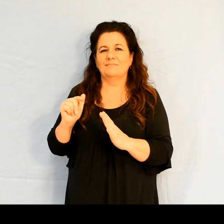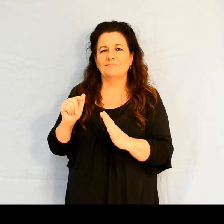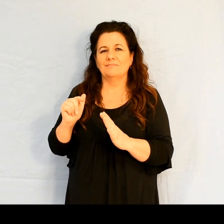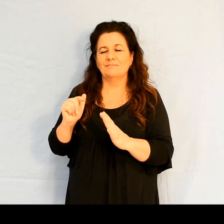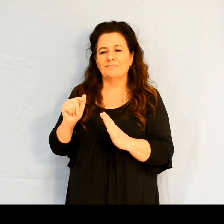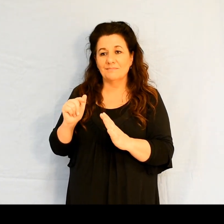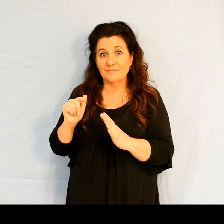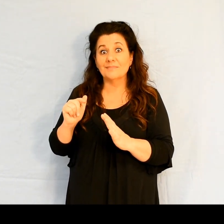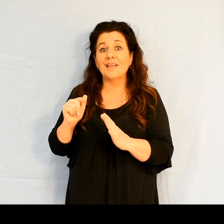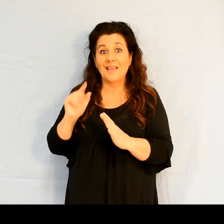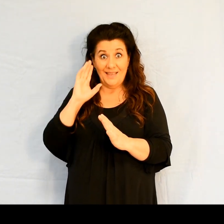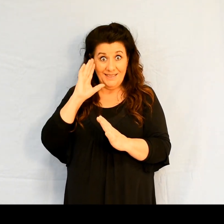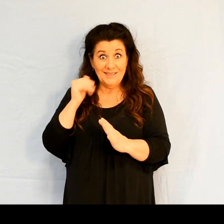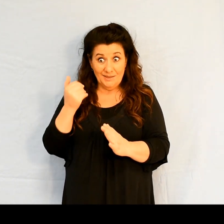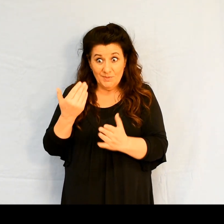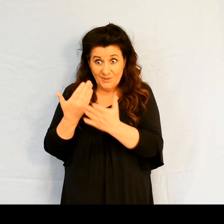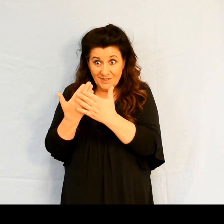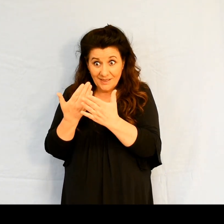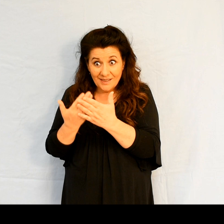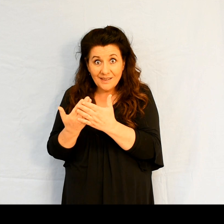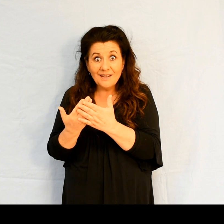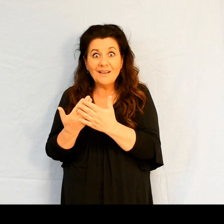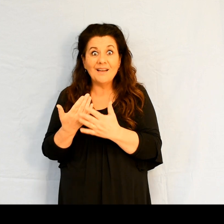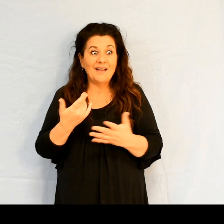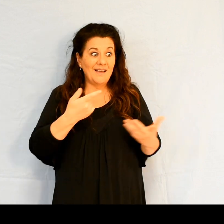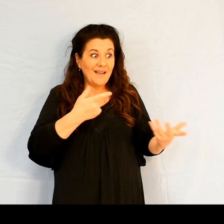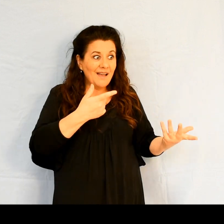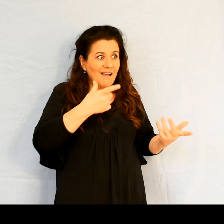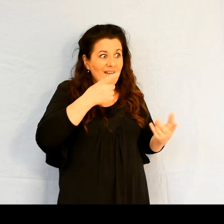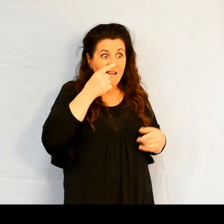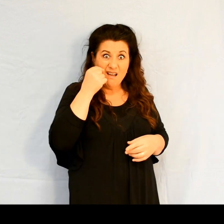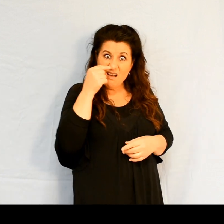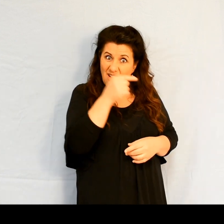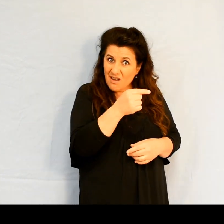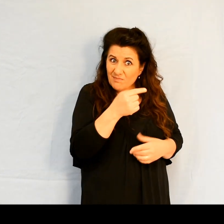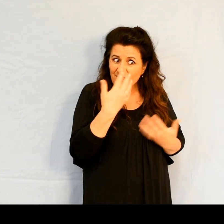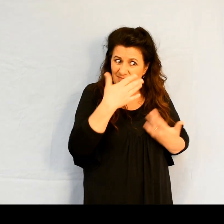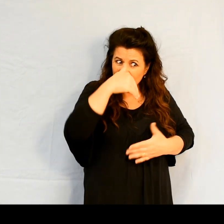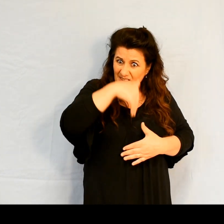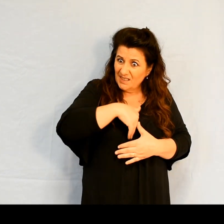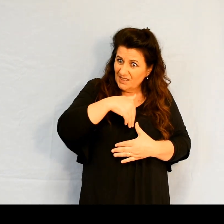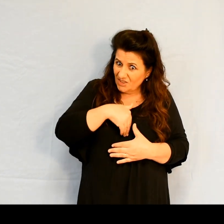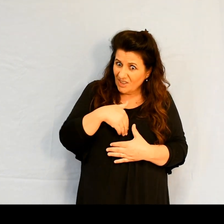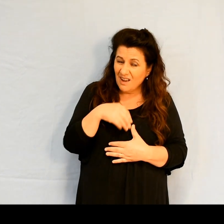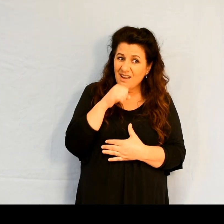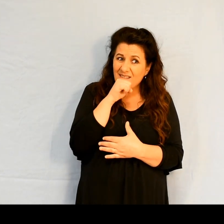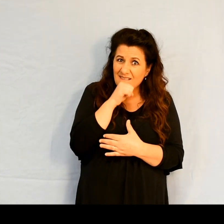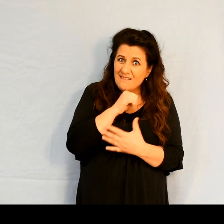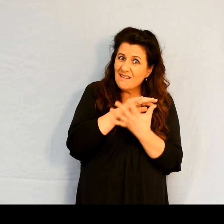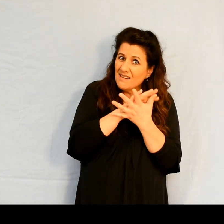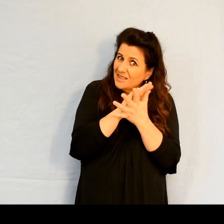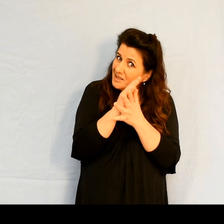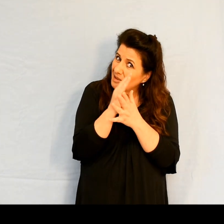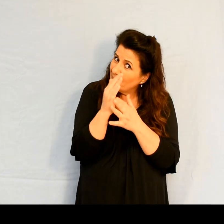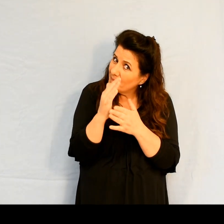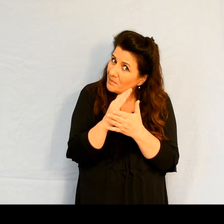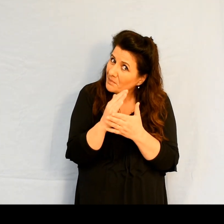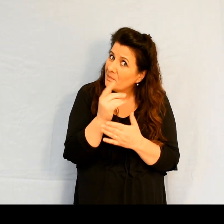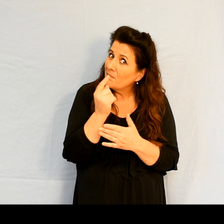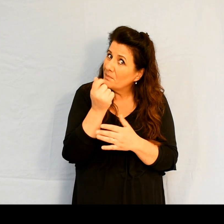C'est pourquoi, d'un seul homme, déjà marqué par la mort, a pu naître une descendance aussi nombreuse que